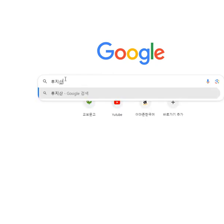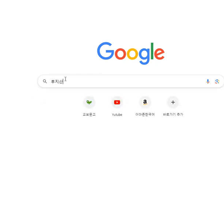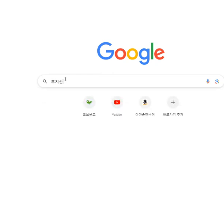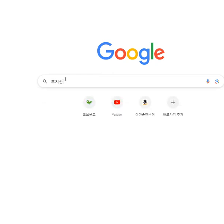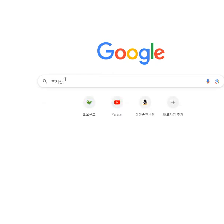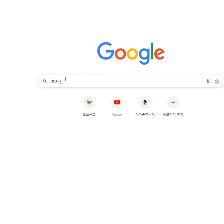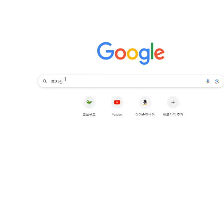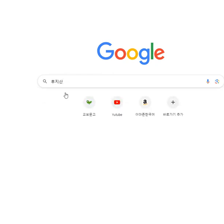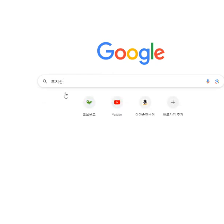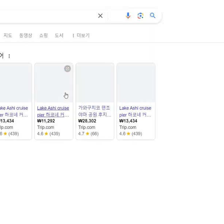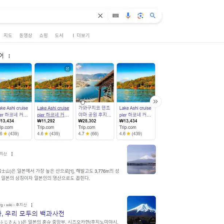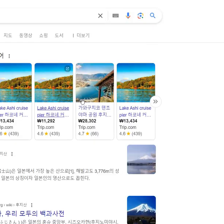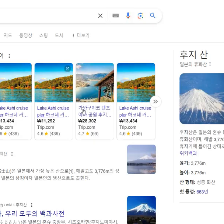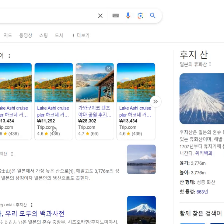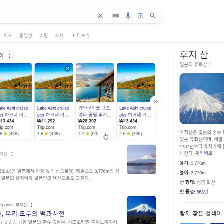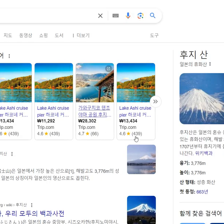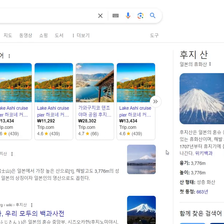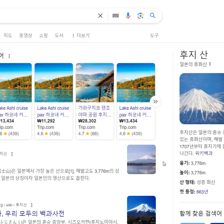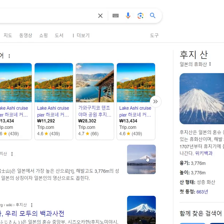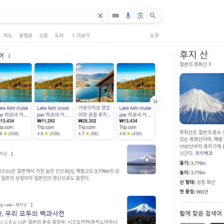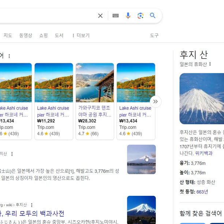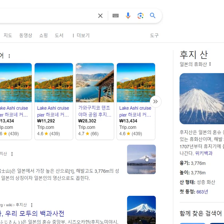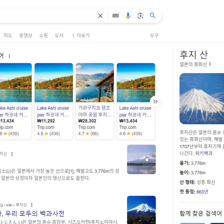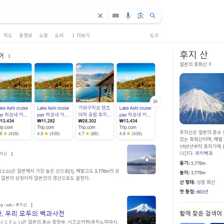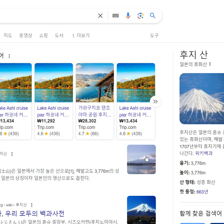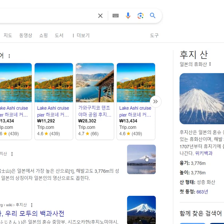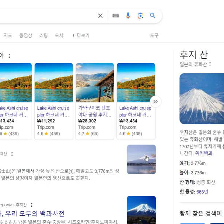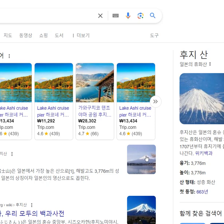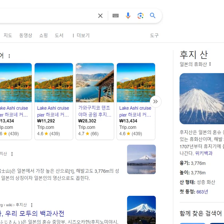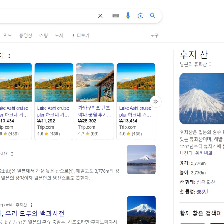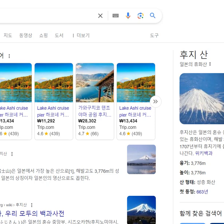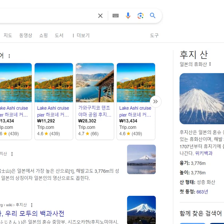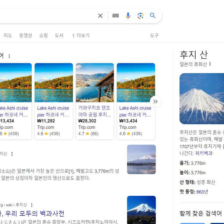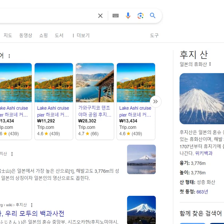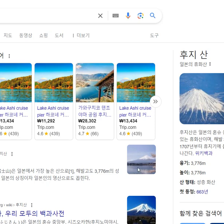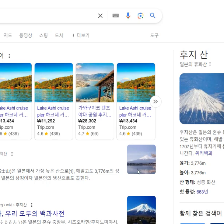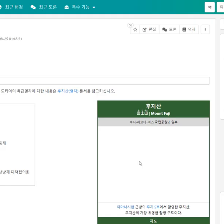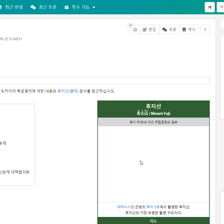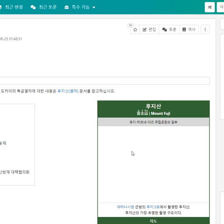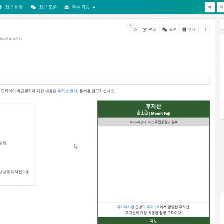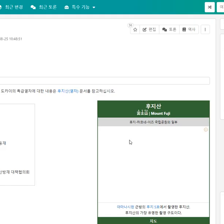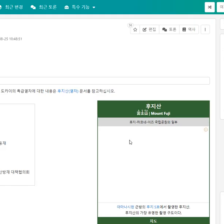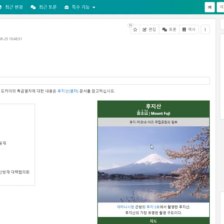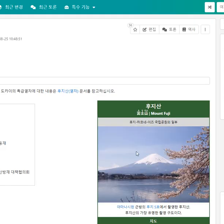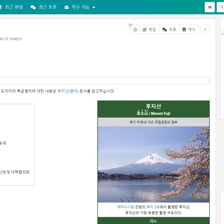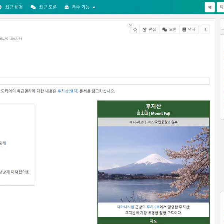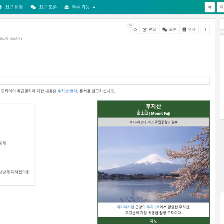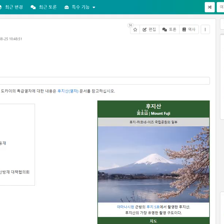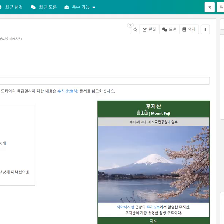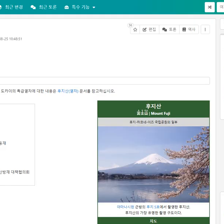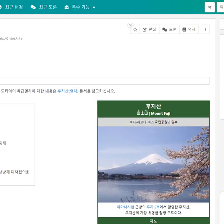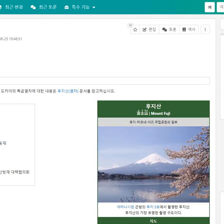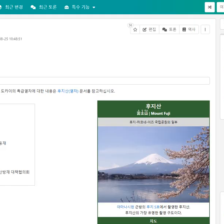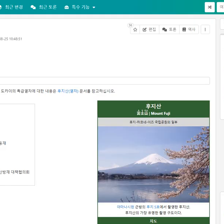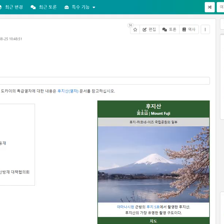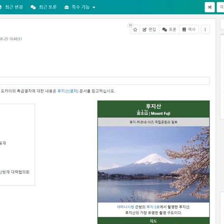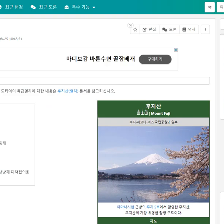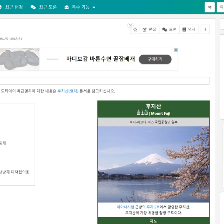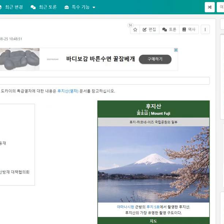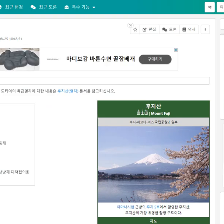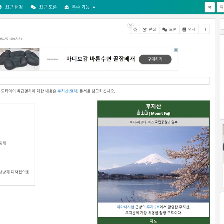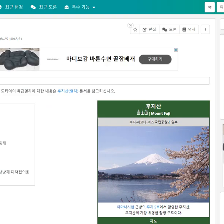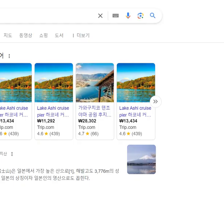백두산의 그 이미지에 가까운 건 오히려 후지산이죠, 이거죠, 이거. 후지산. 얘는 한여름에도 이러잖아요.